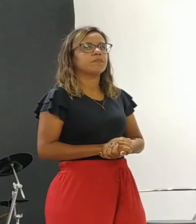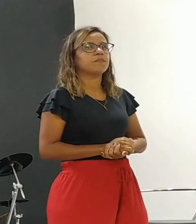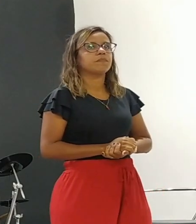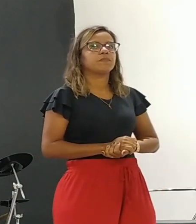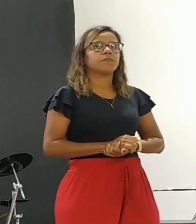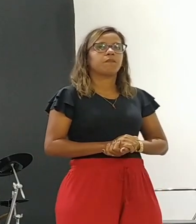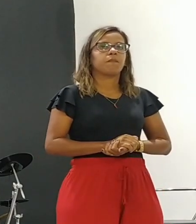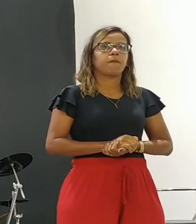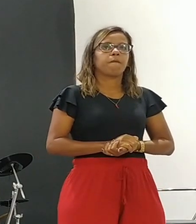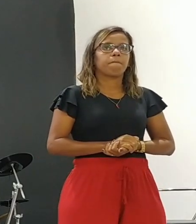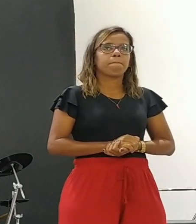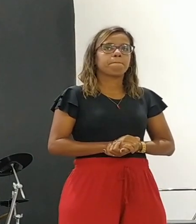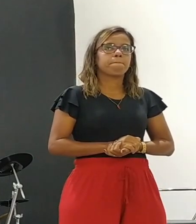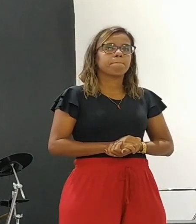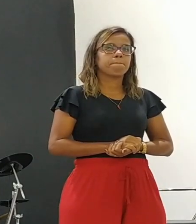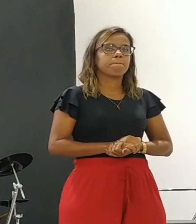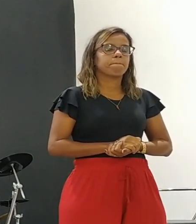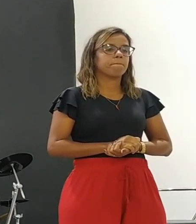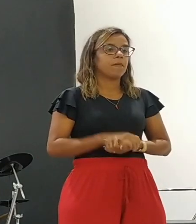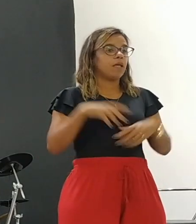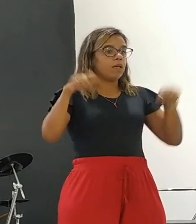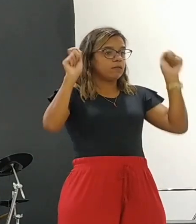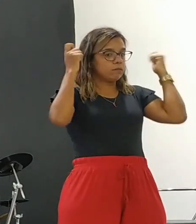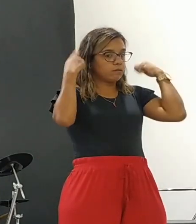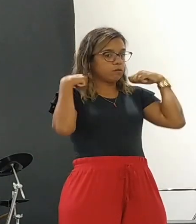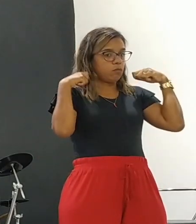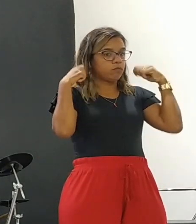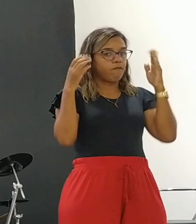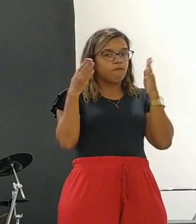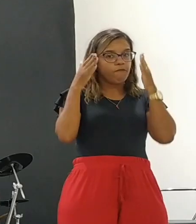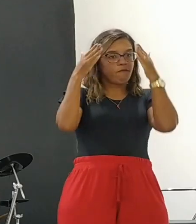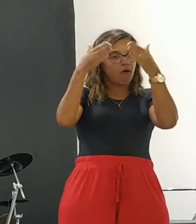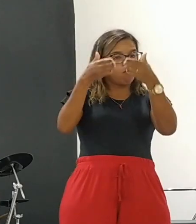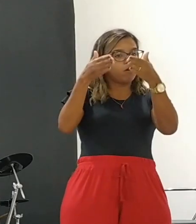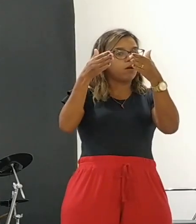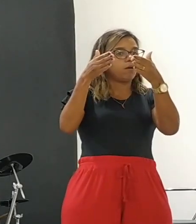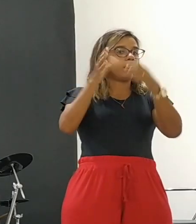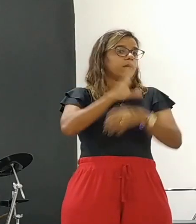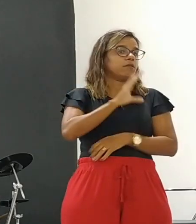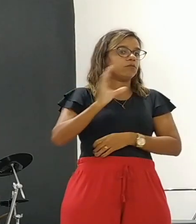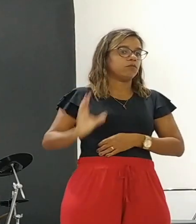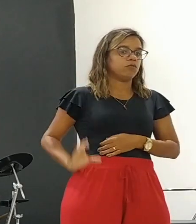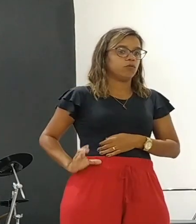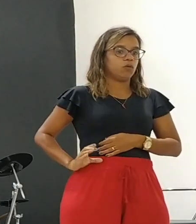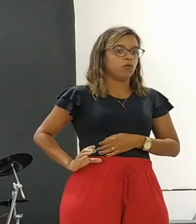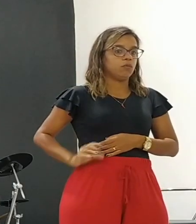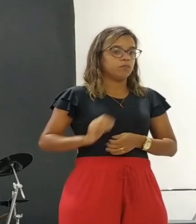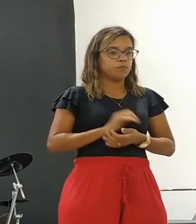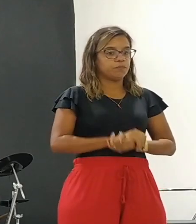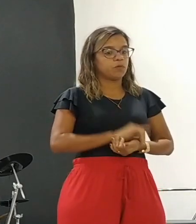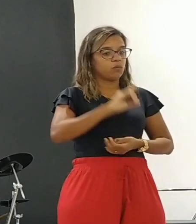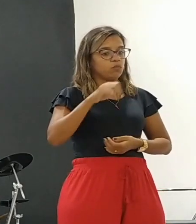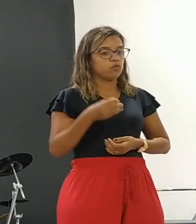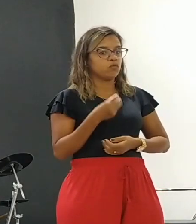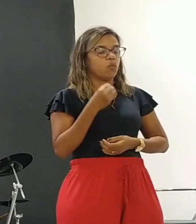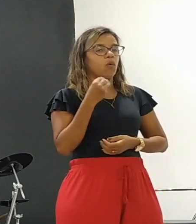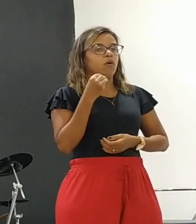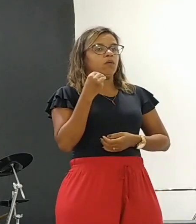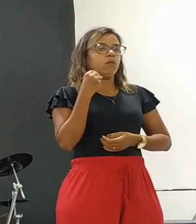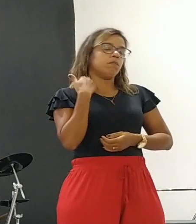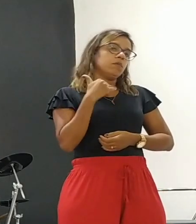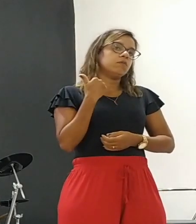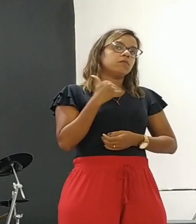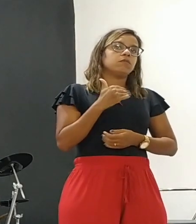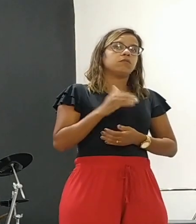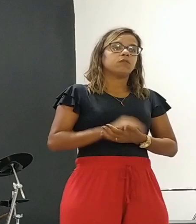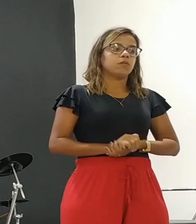cabras. Aí, esse cordeiro, ele aponta para Cristo. Porque quando João Batista está batizando lá no